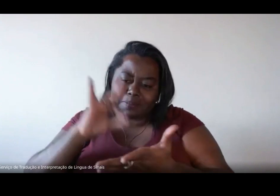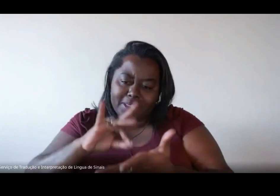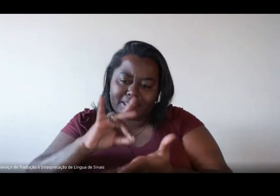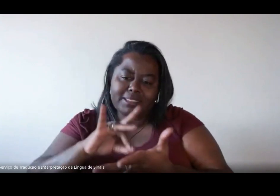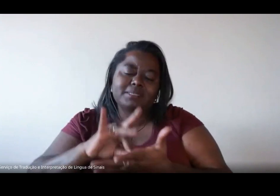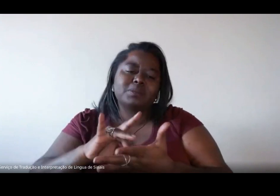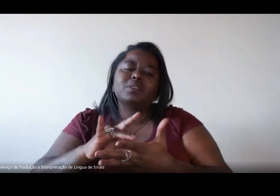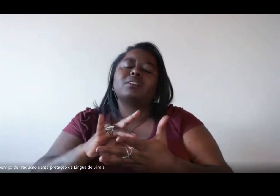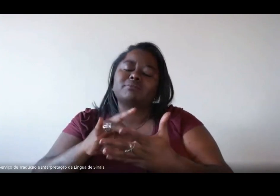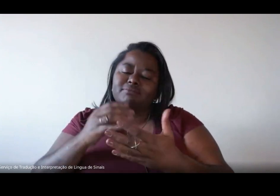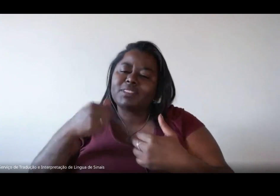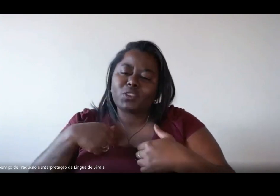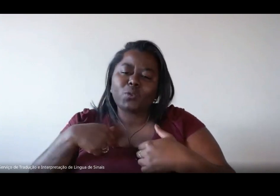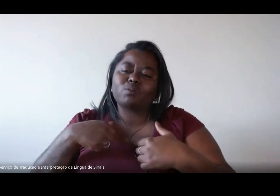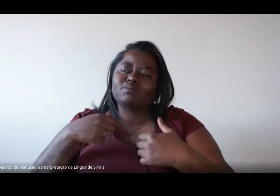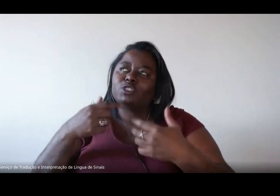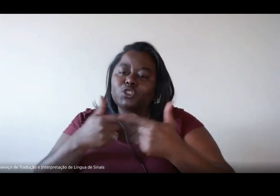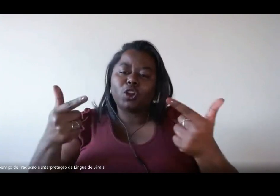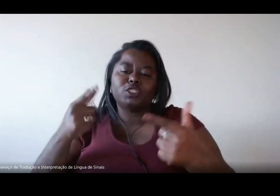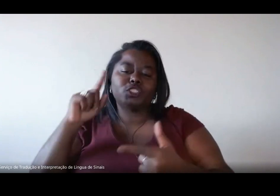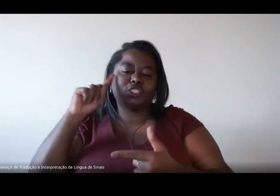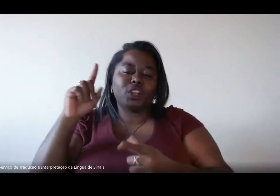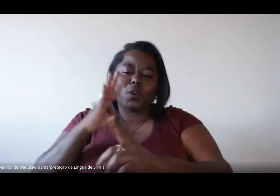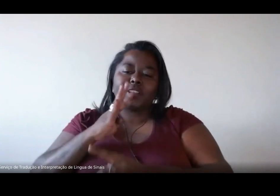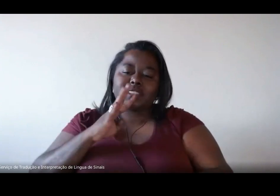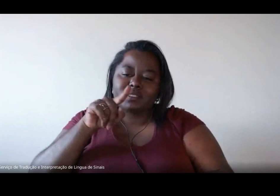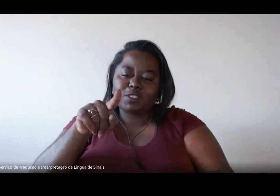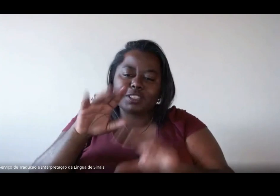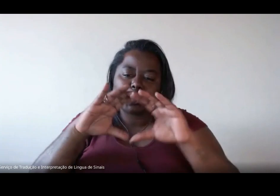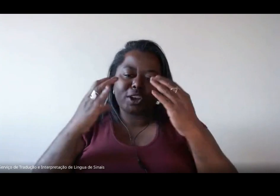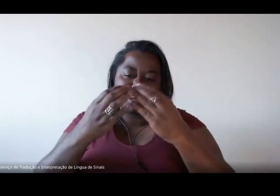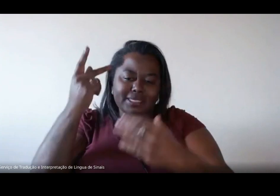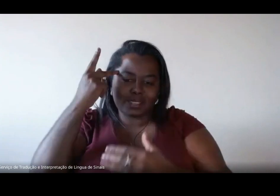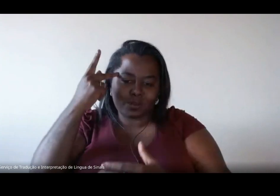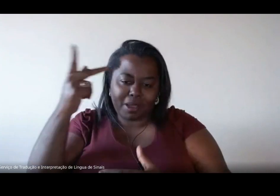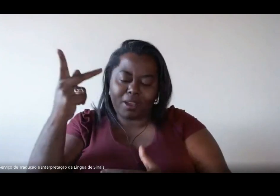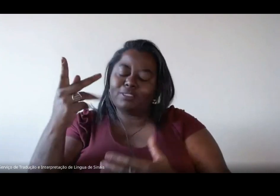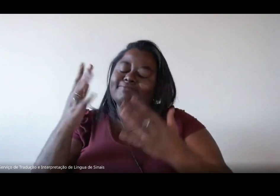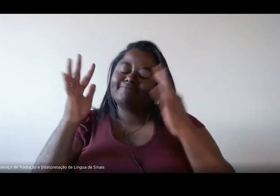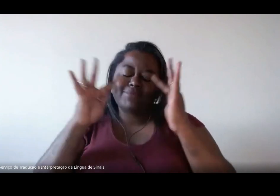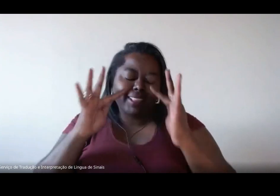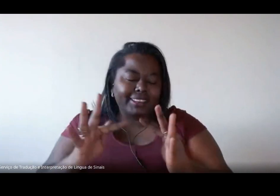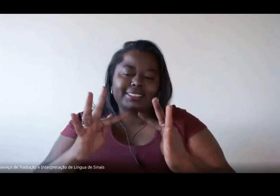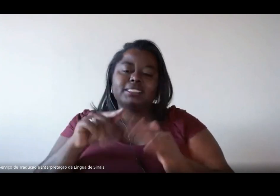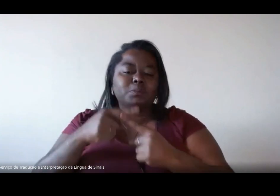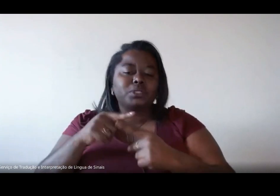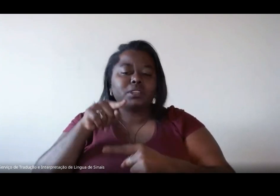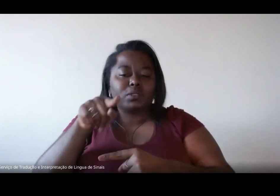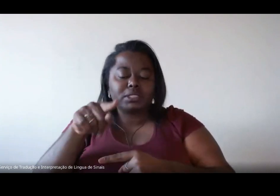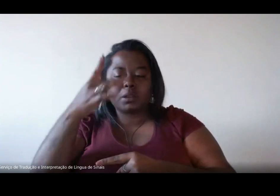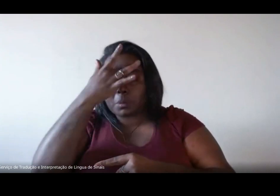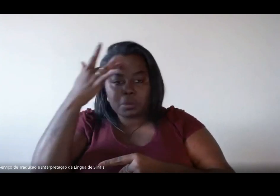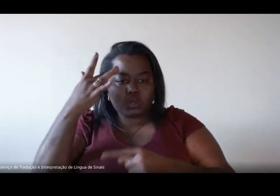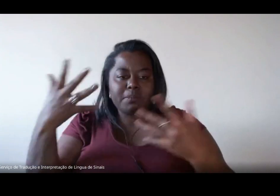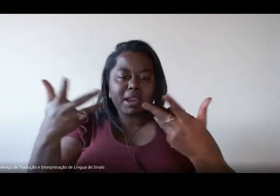Muito obrigada mesmo. Feliz o dia que eu te conheci naquele congresso em São Paulo. Feliz o dia. Nossa, que coisa boa. Porque